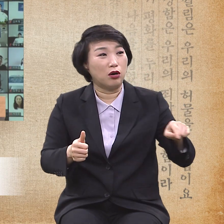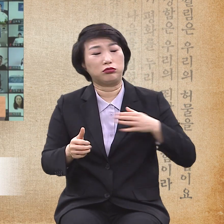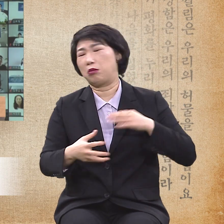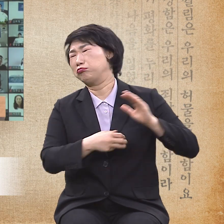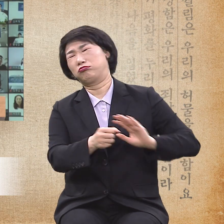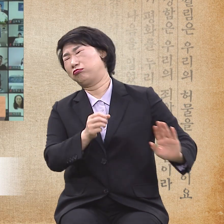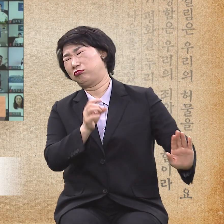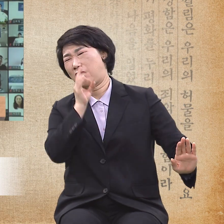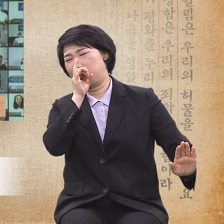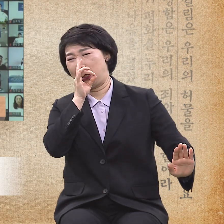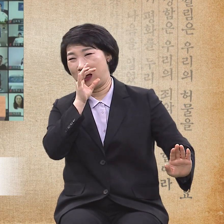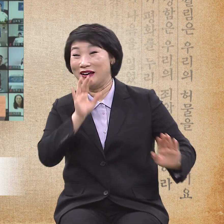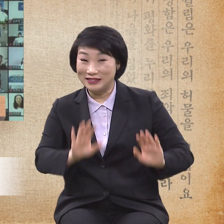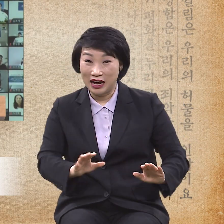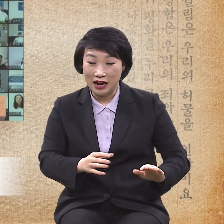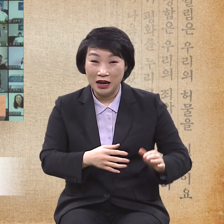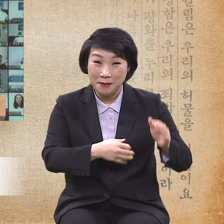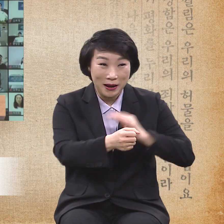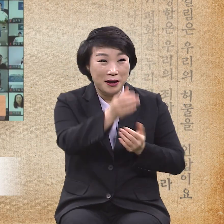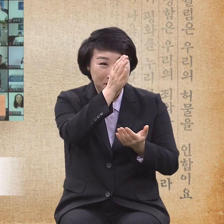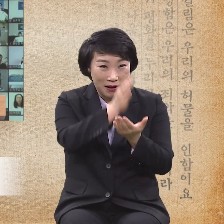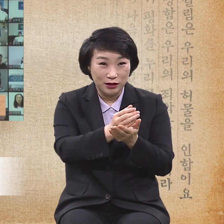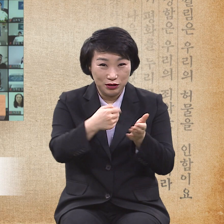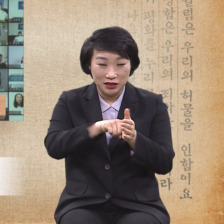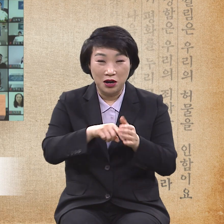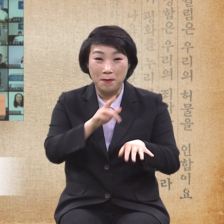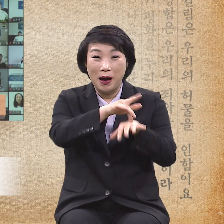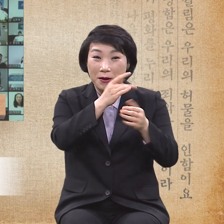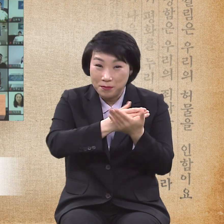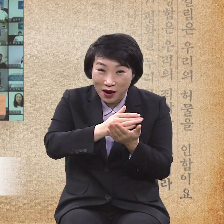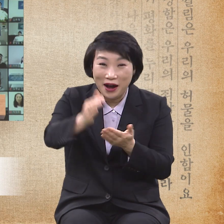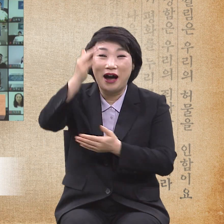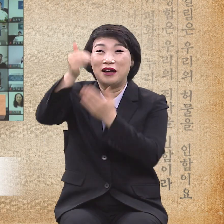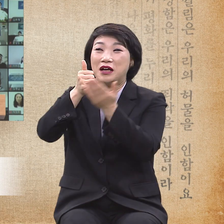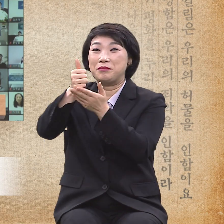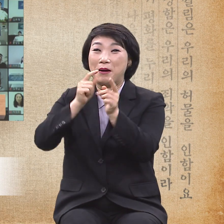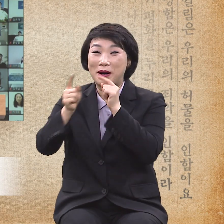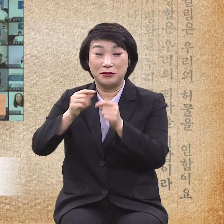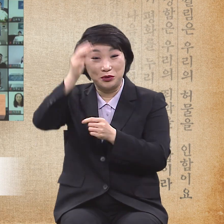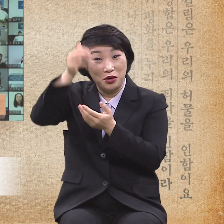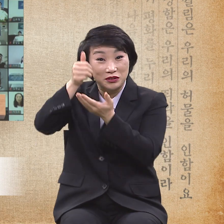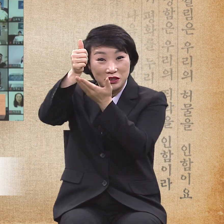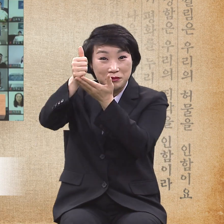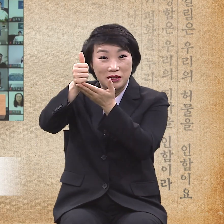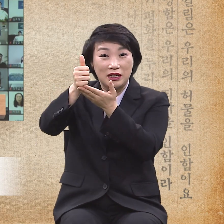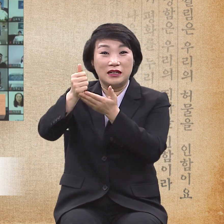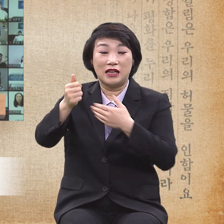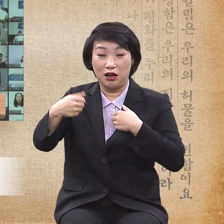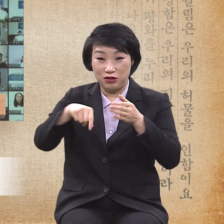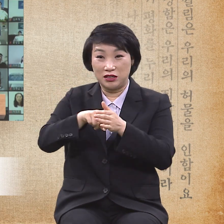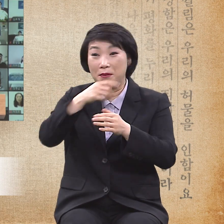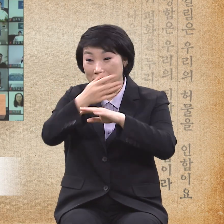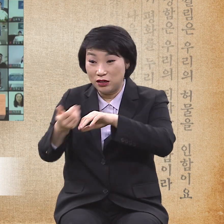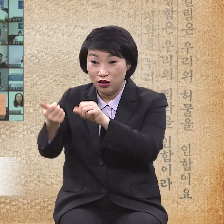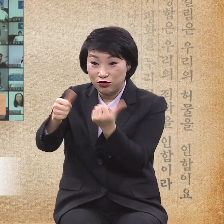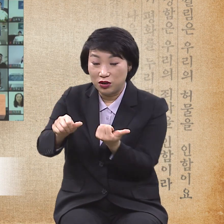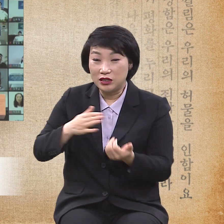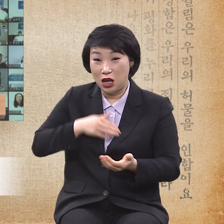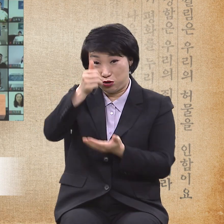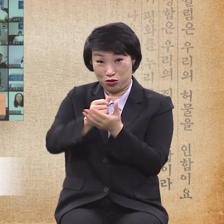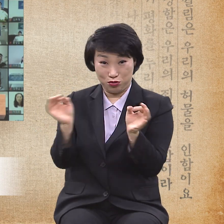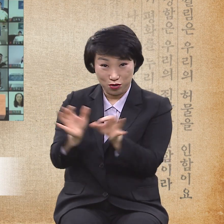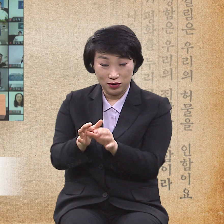뺏어갈 수 없도록 마귀를 멸하신 말씀이 성령이 피 흘려서 나를